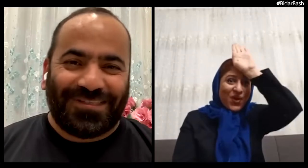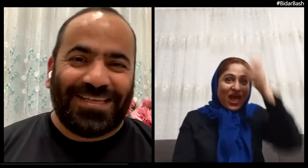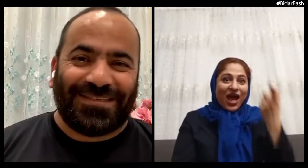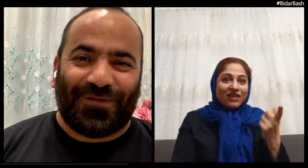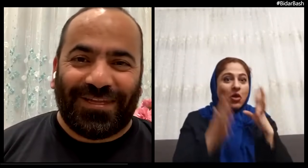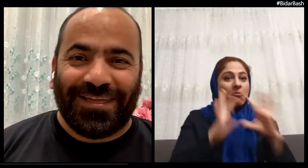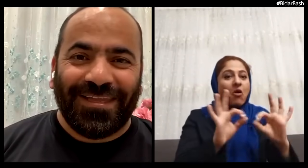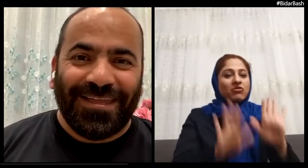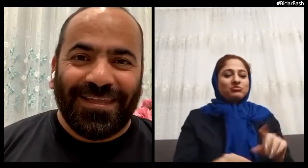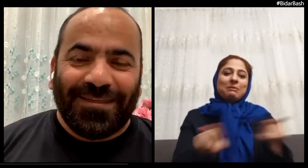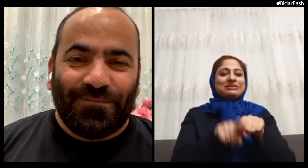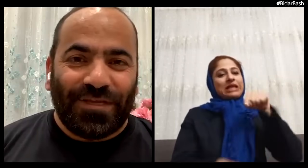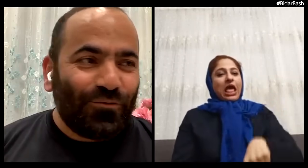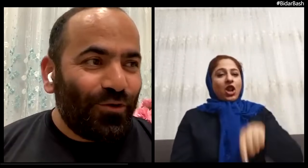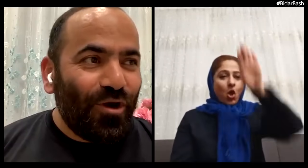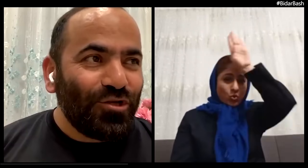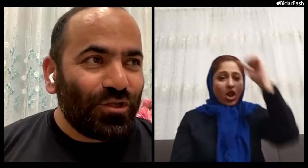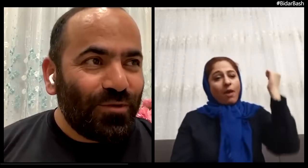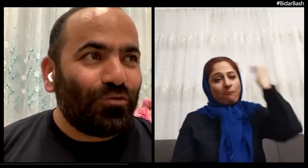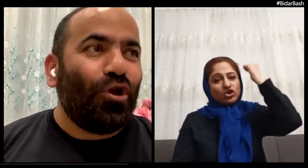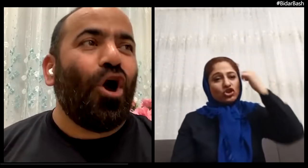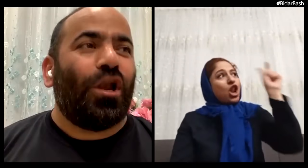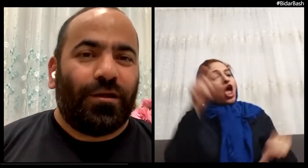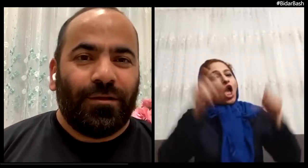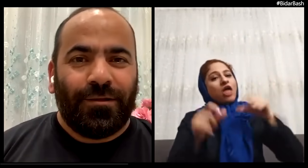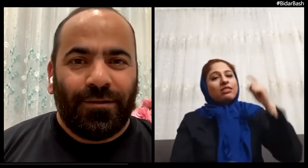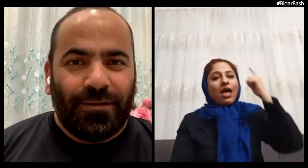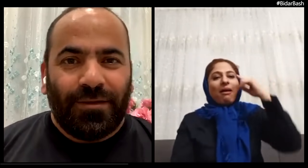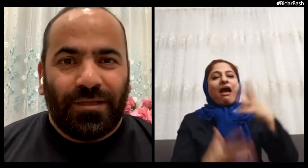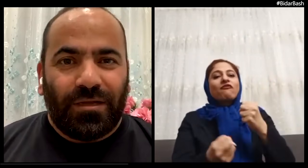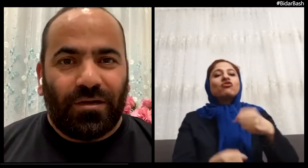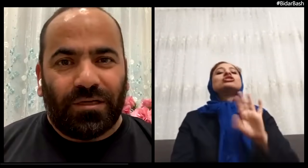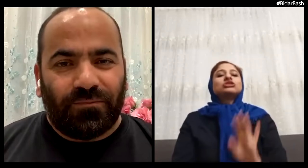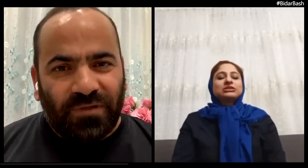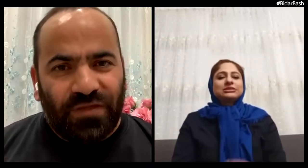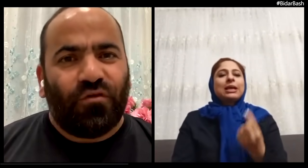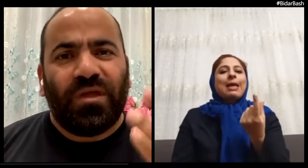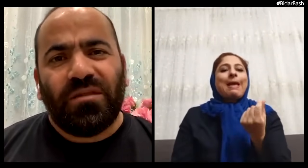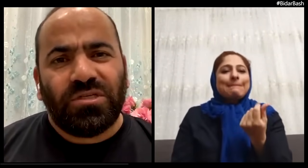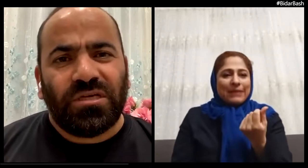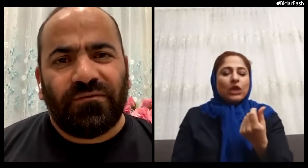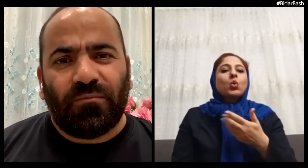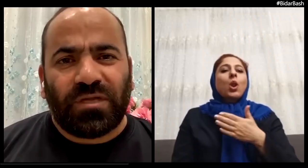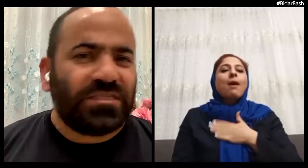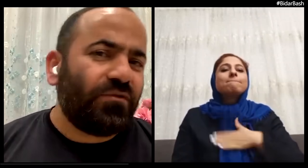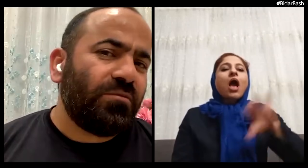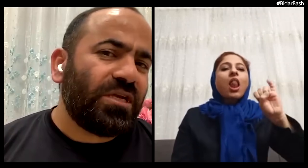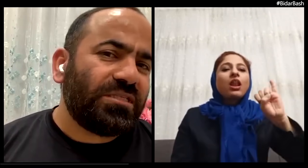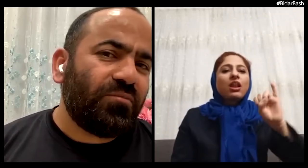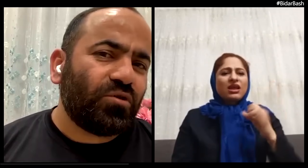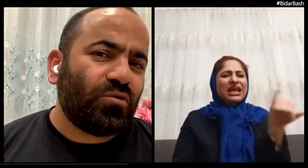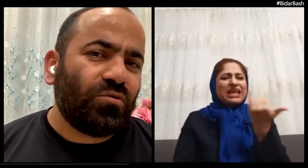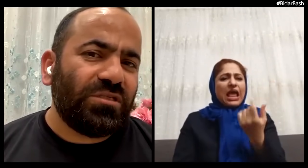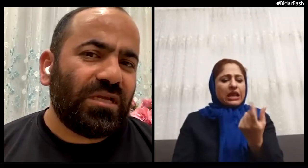الان متاسفانه بیت المال شده بیت الحال، آره حیف و میل میشه و متاسفانه